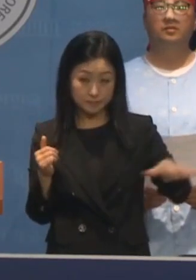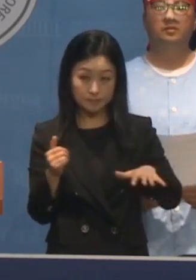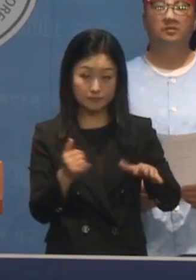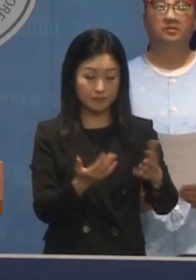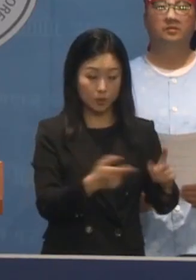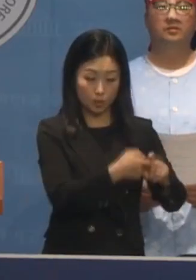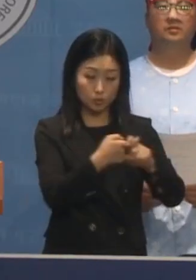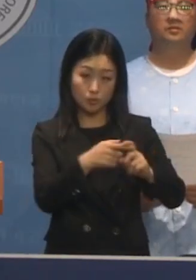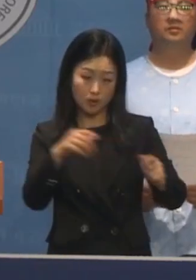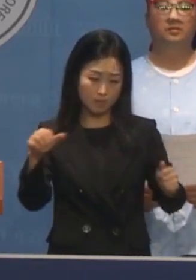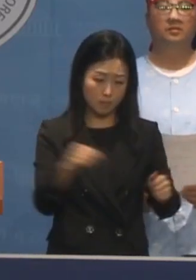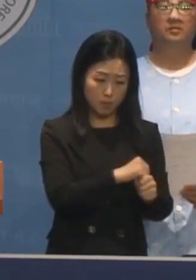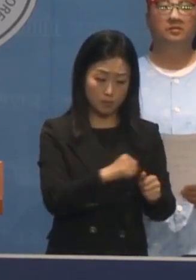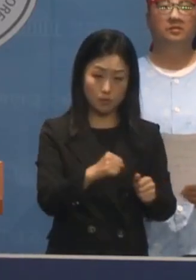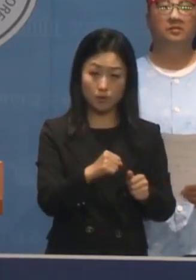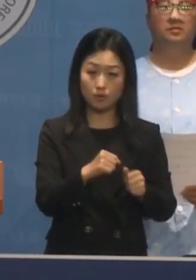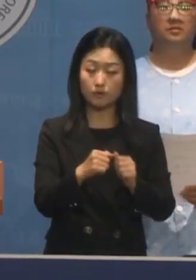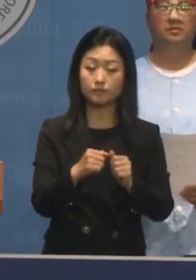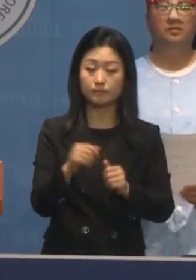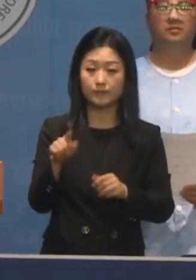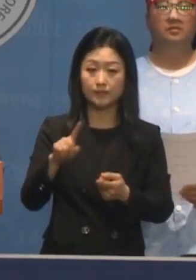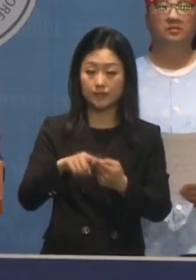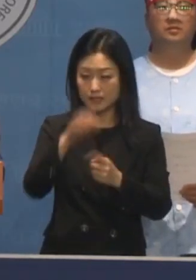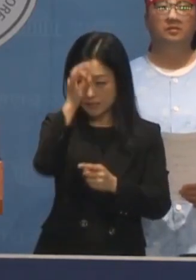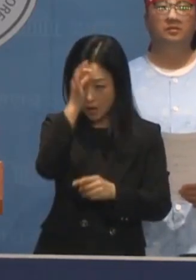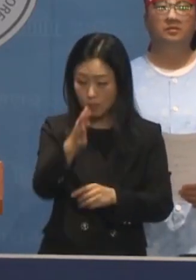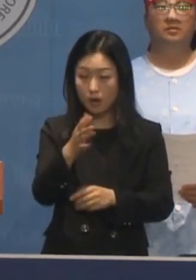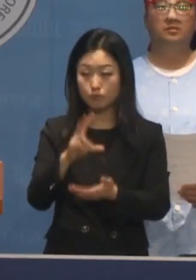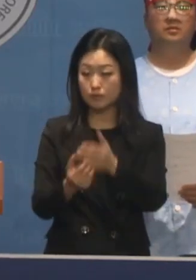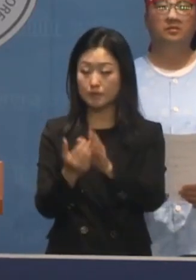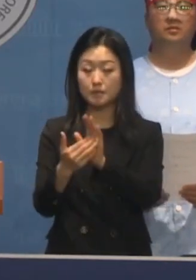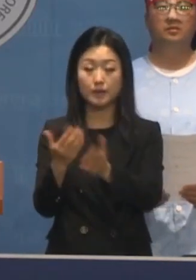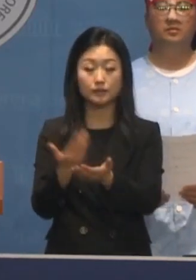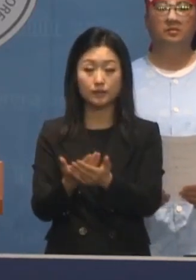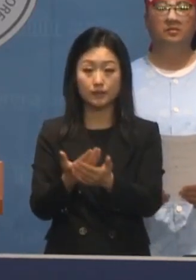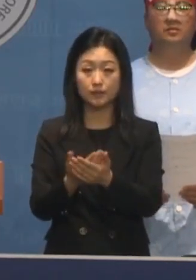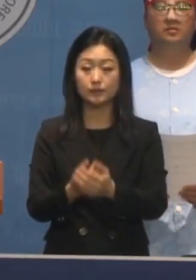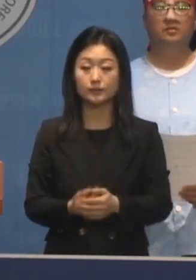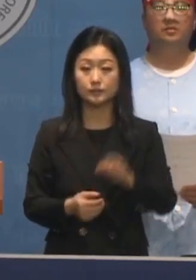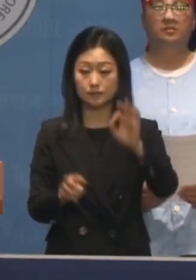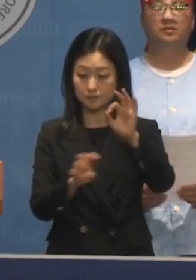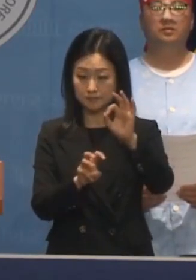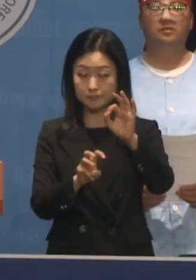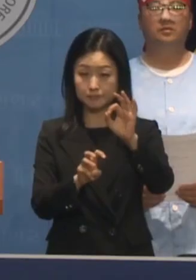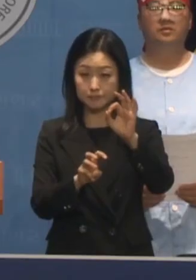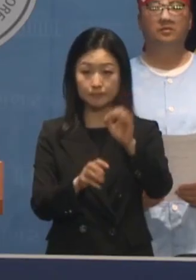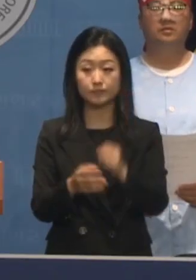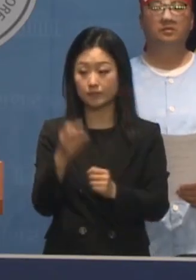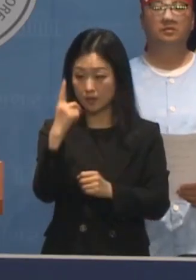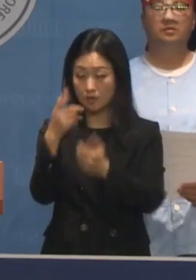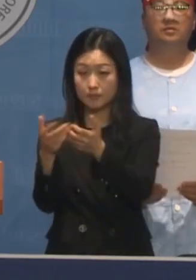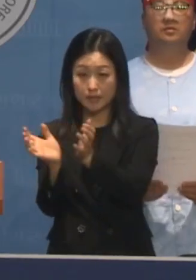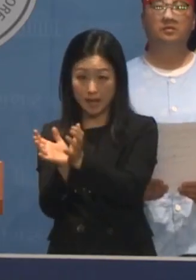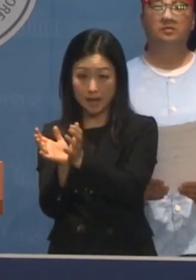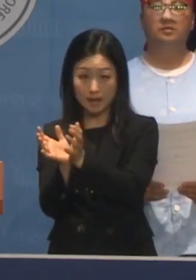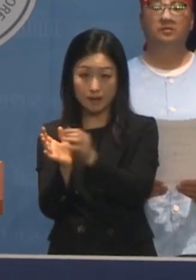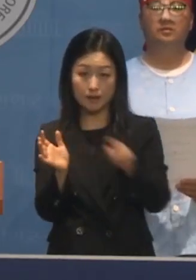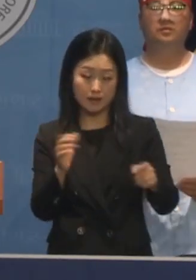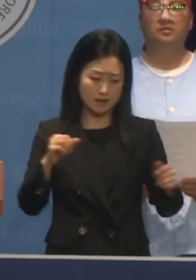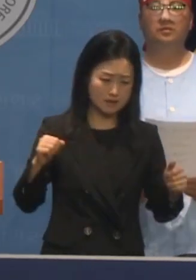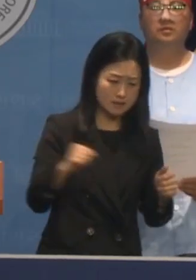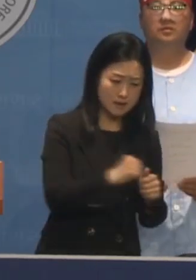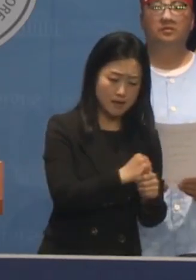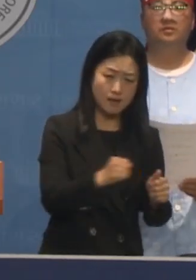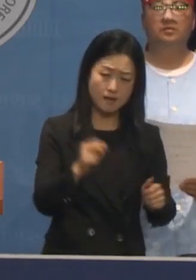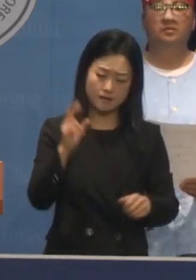사과하고 재발 방지 대책 마련하라. 30일 현대중공업 경비대가 행사한 폭력은